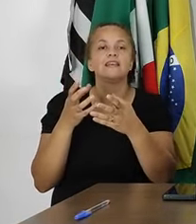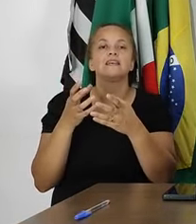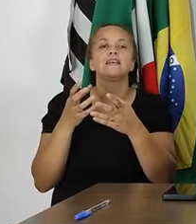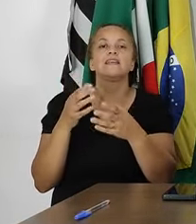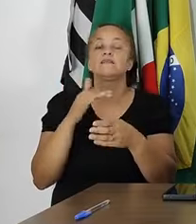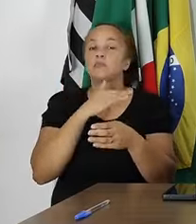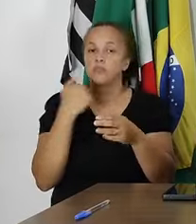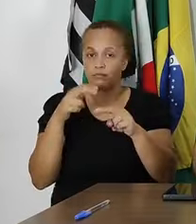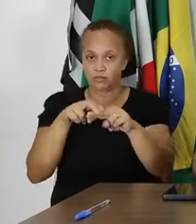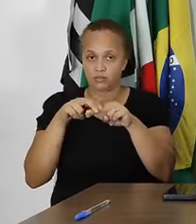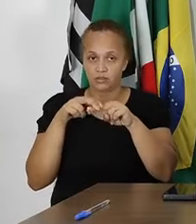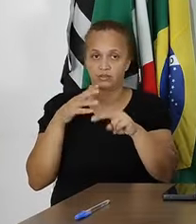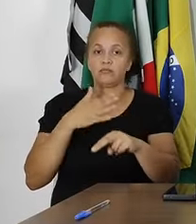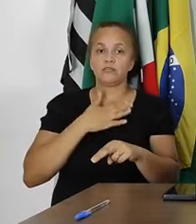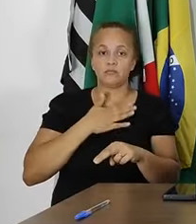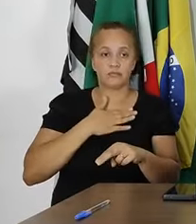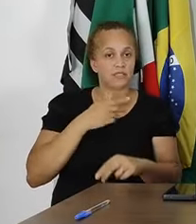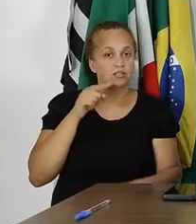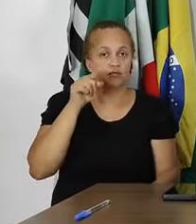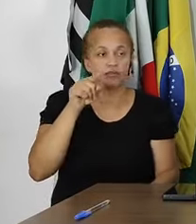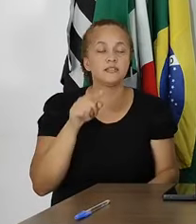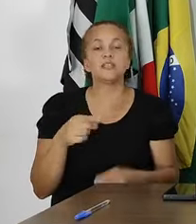seja vitorioso aqui.